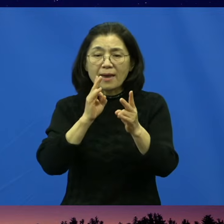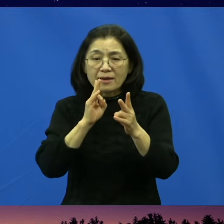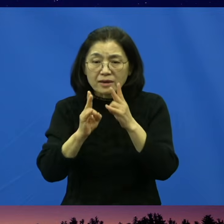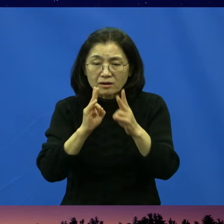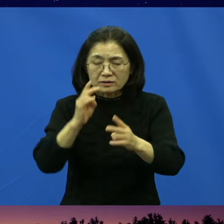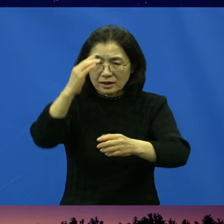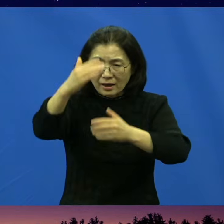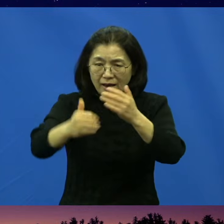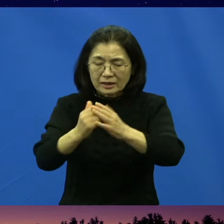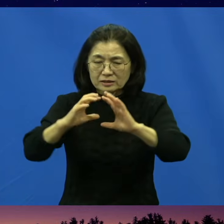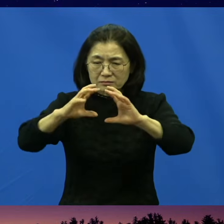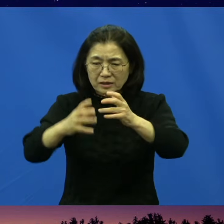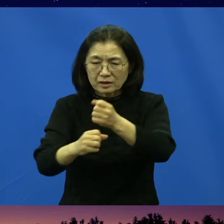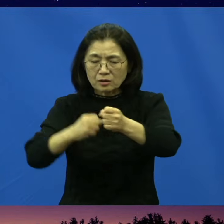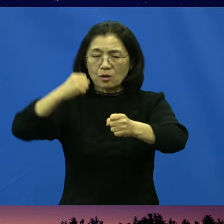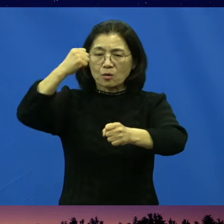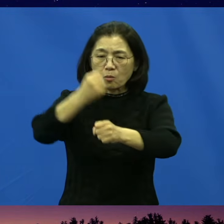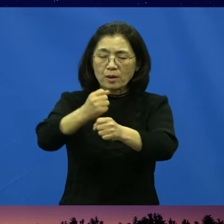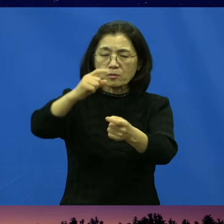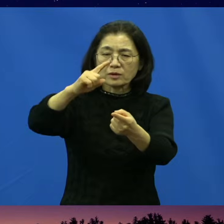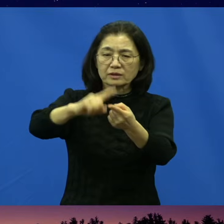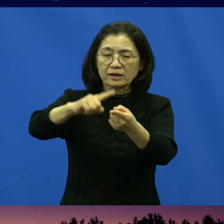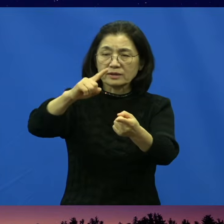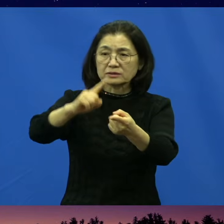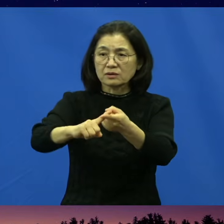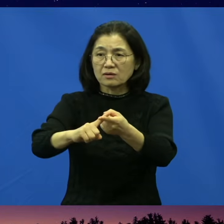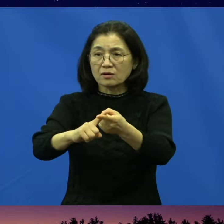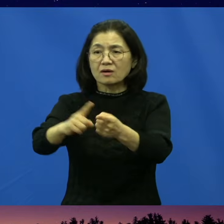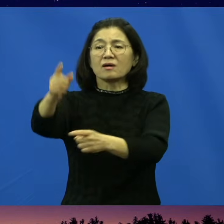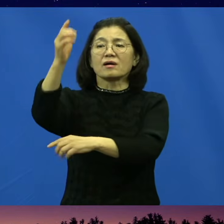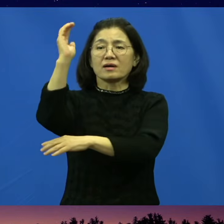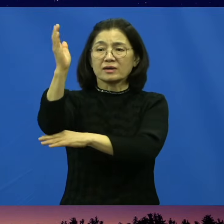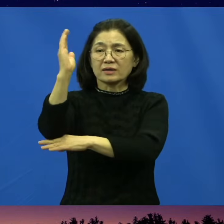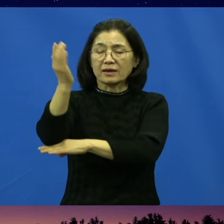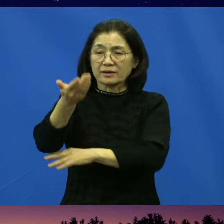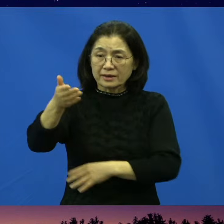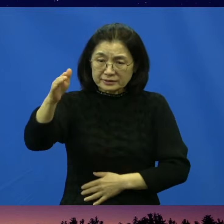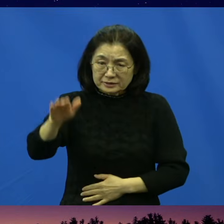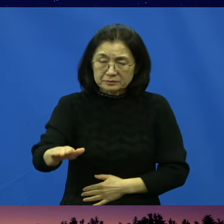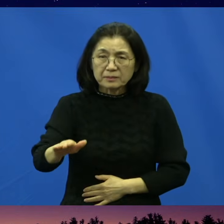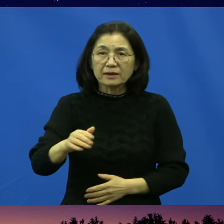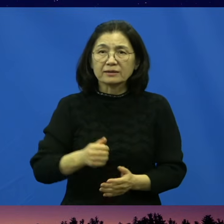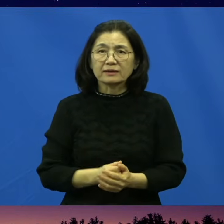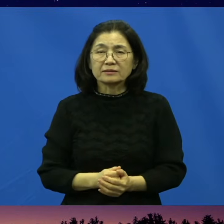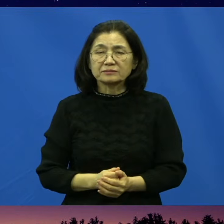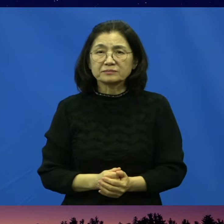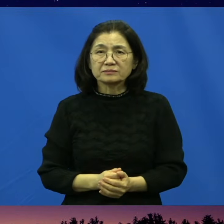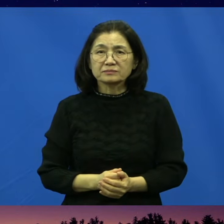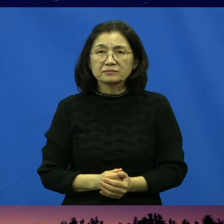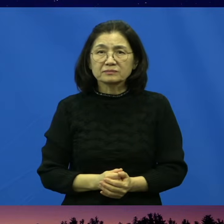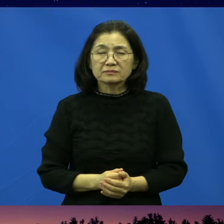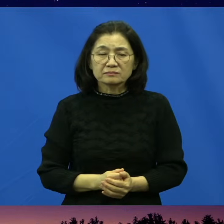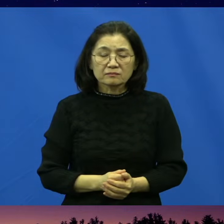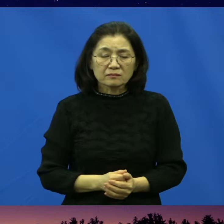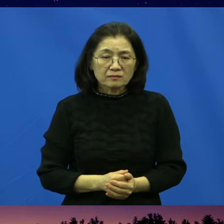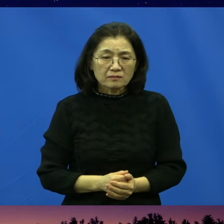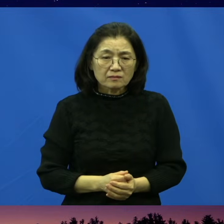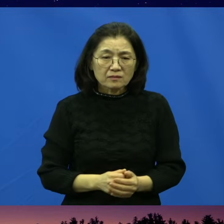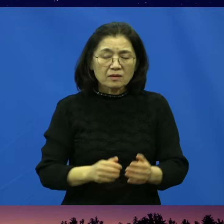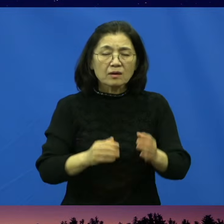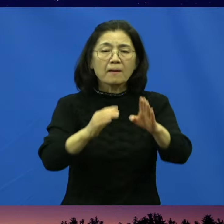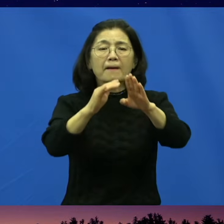말씀하였는데 많은 유대인들이 그 메시아를 자기 생각에, 자기의 환경에, 자기 나라의